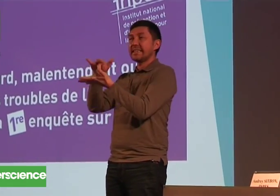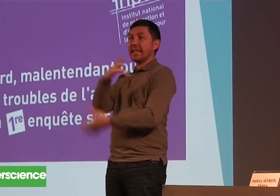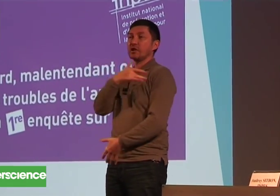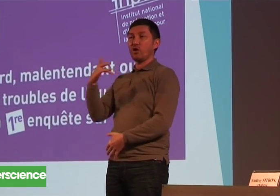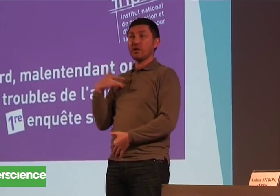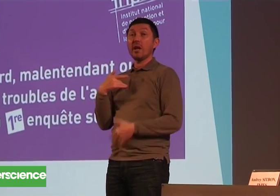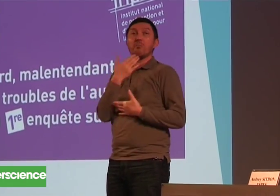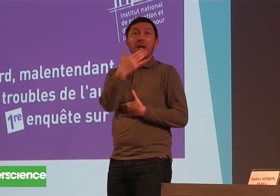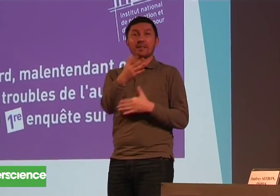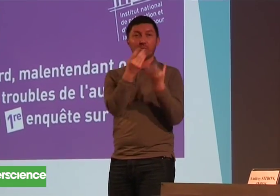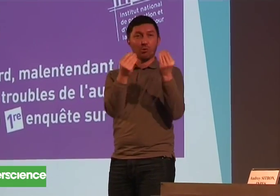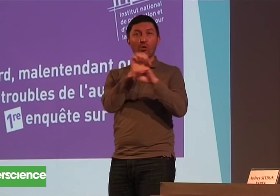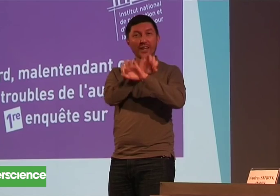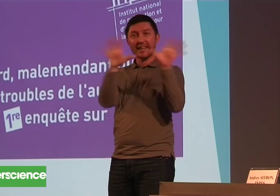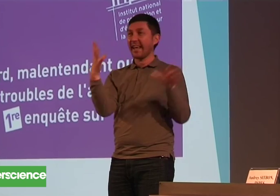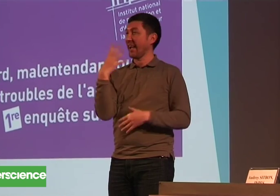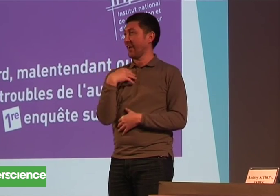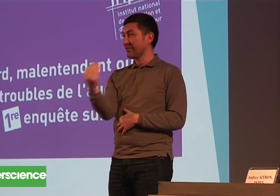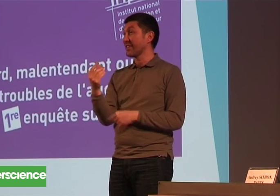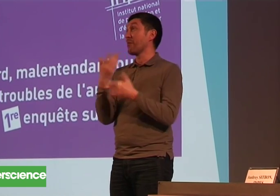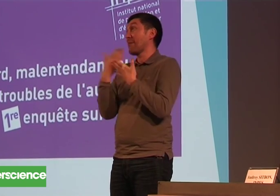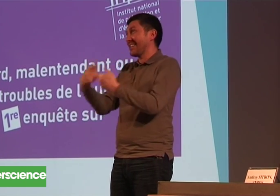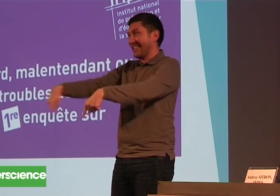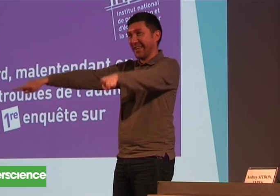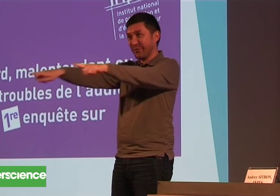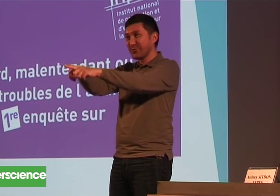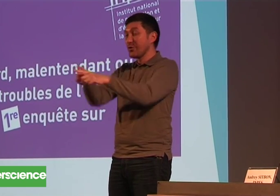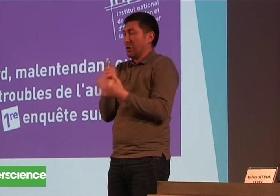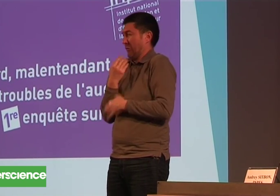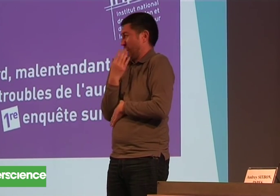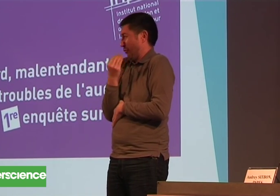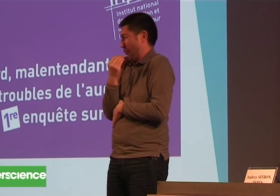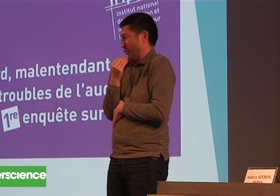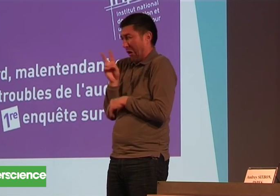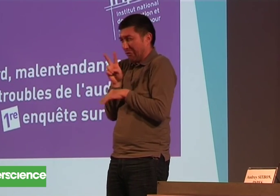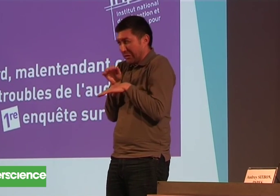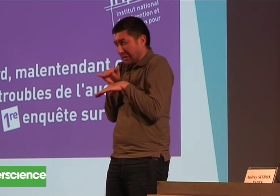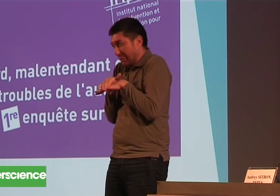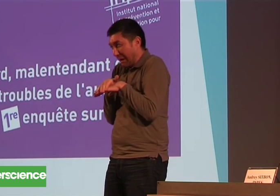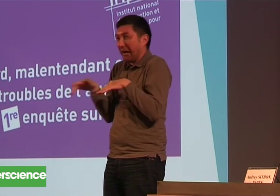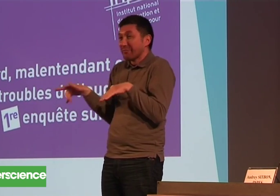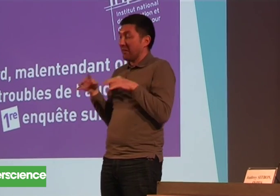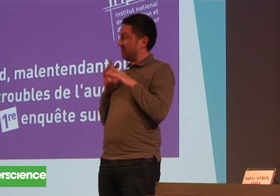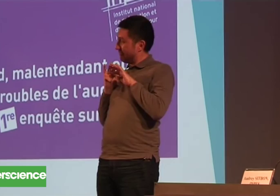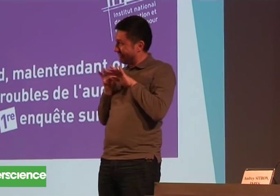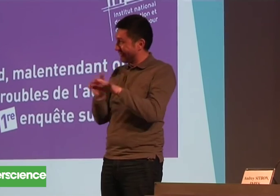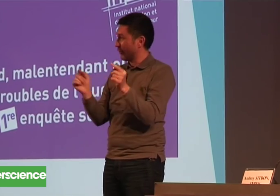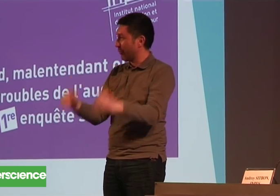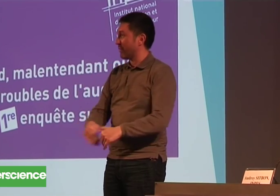invitation. Merci également à vous qui vous êtes déplacés en ce frais vendredi soir d'automne. Donc comme Claire le